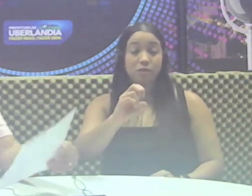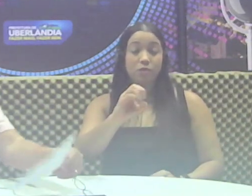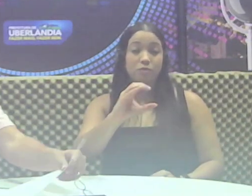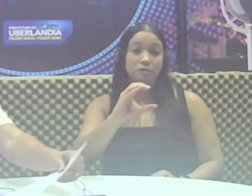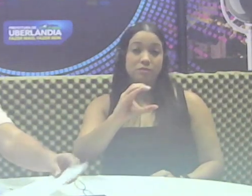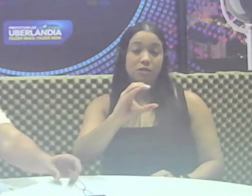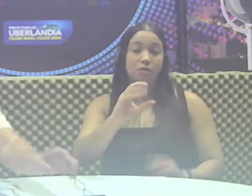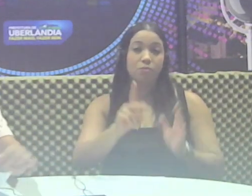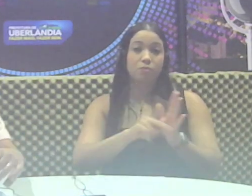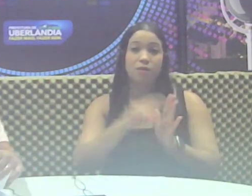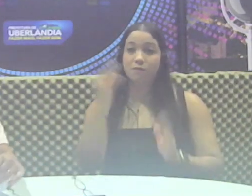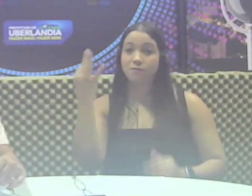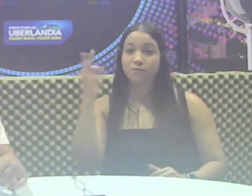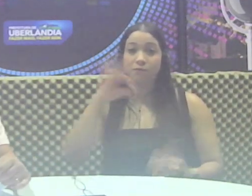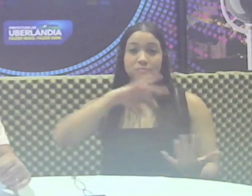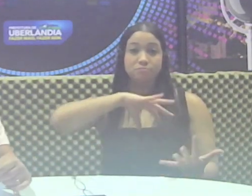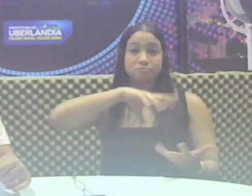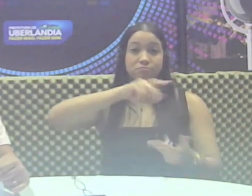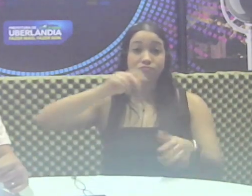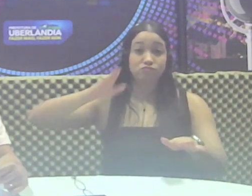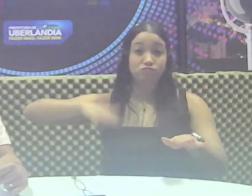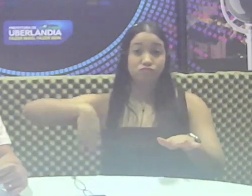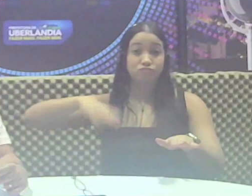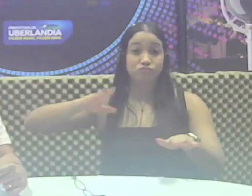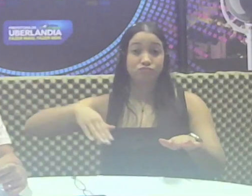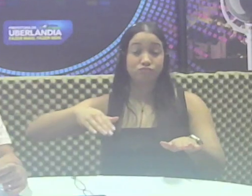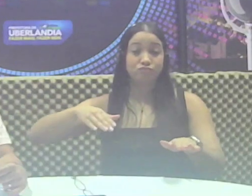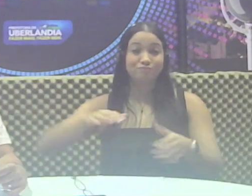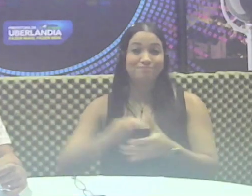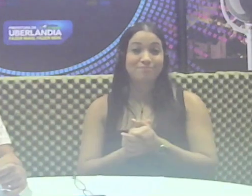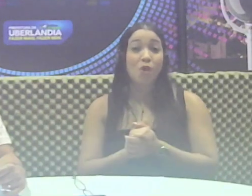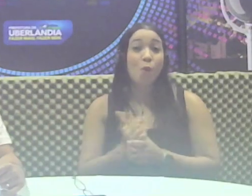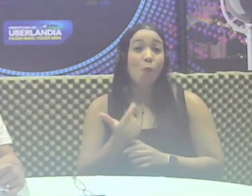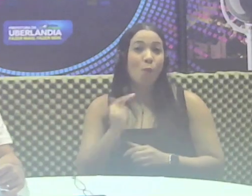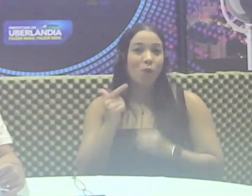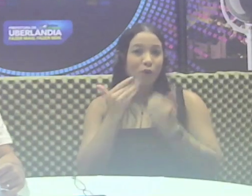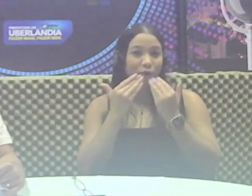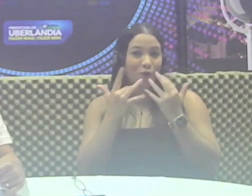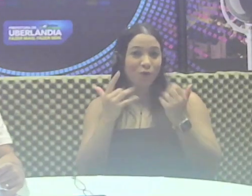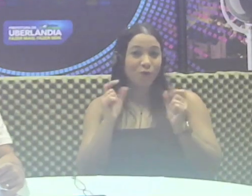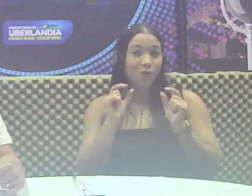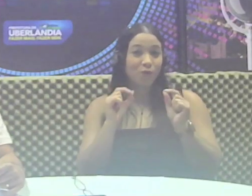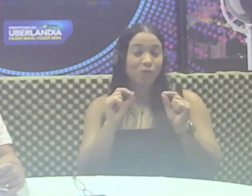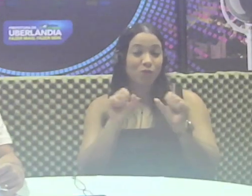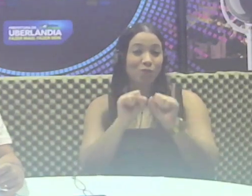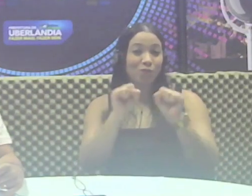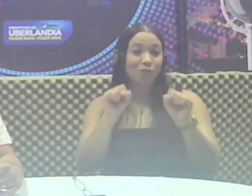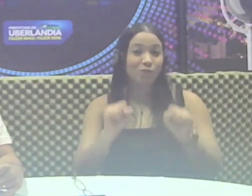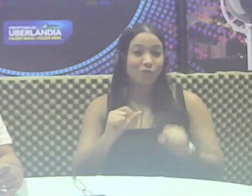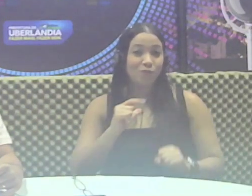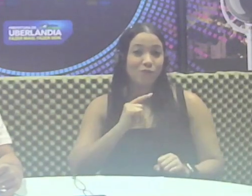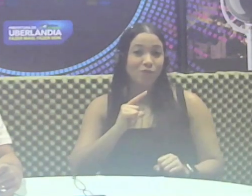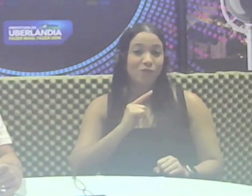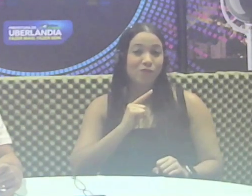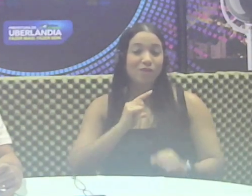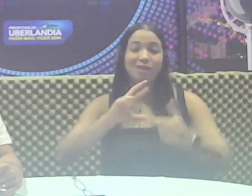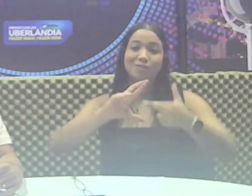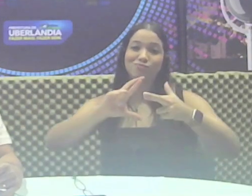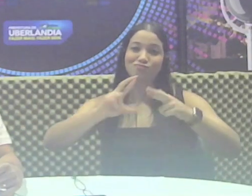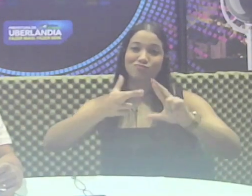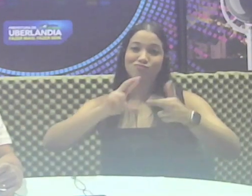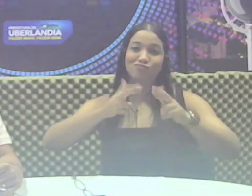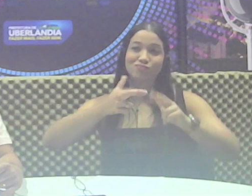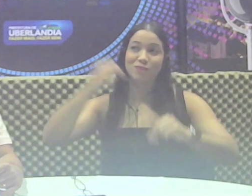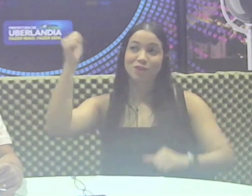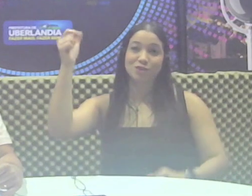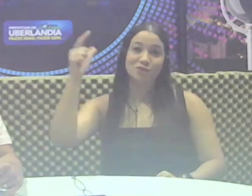pela Federação Internacional de Natação, outro ponto positivo é que o sistema conta com uma fonte de energia que é